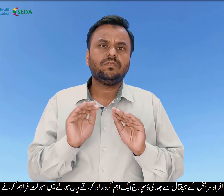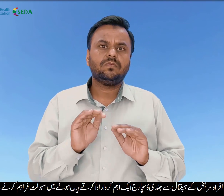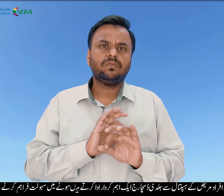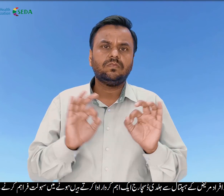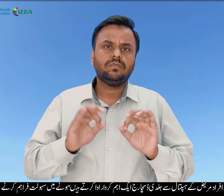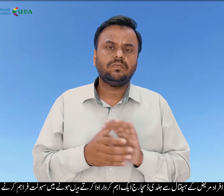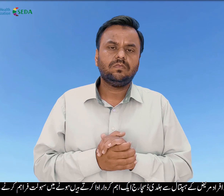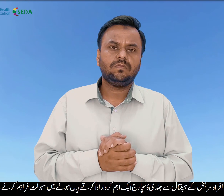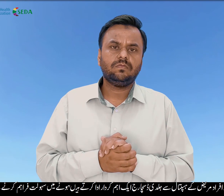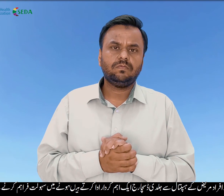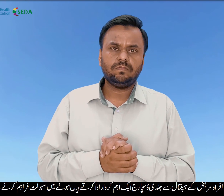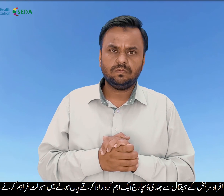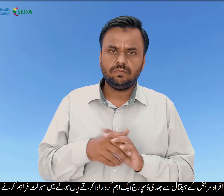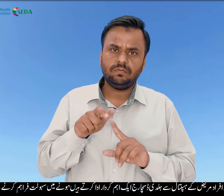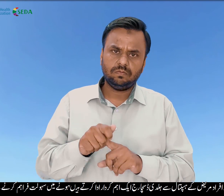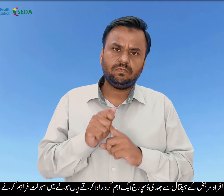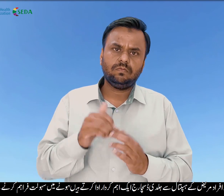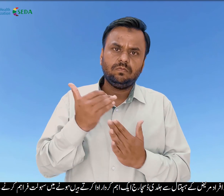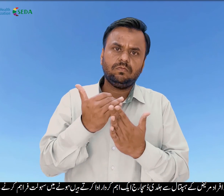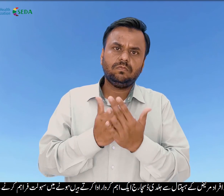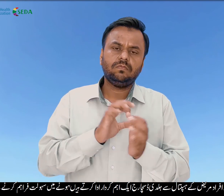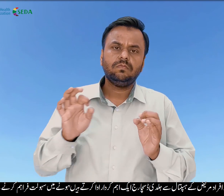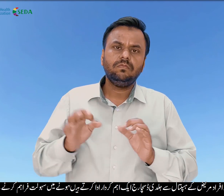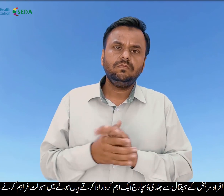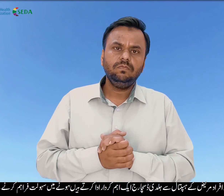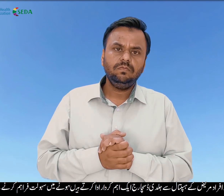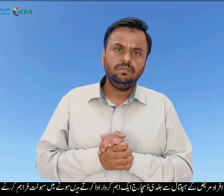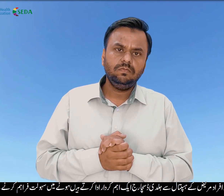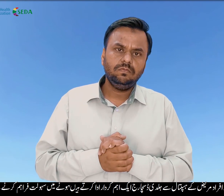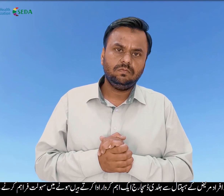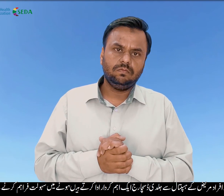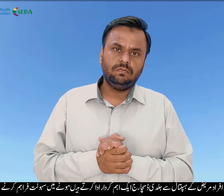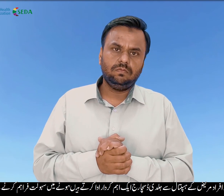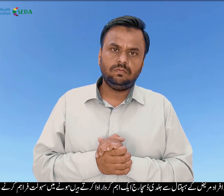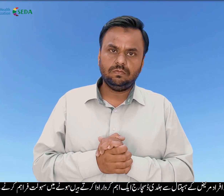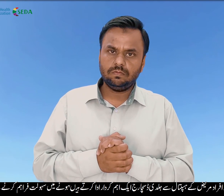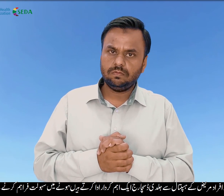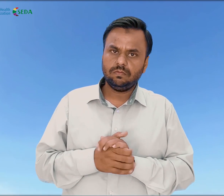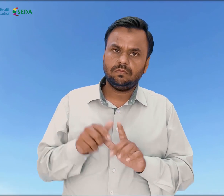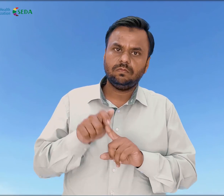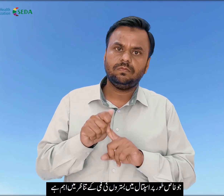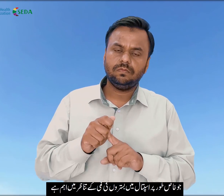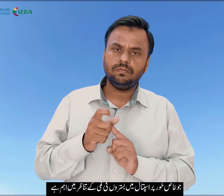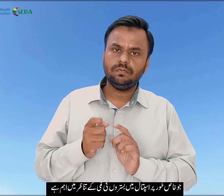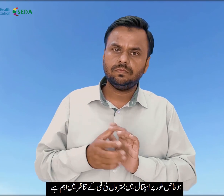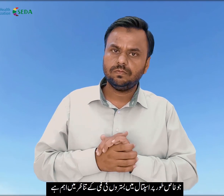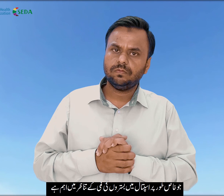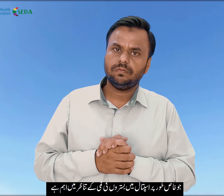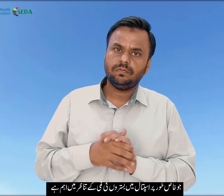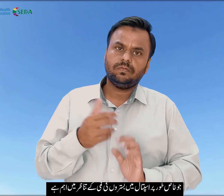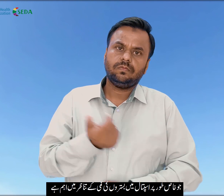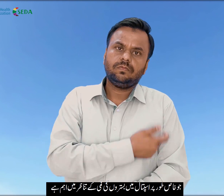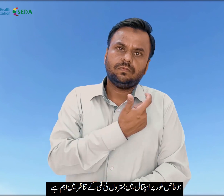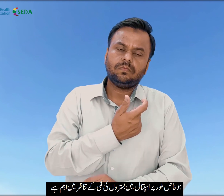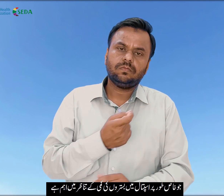سہولت فراہم کرنے کے لیے ایک اہم کردار ادا کرتے ہیں، جو خاص طور پر ہسپتال